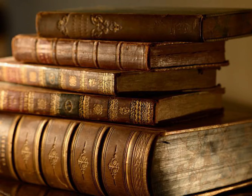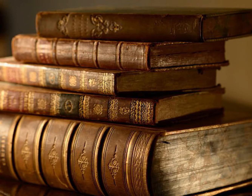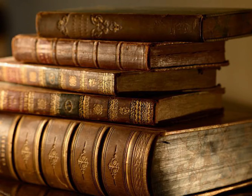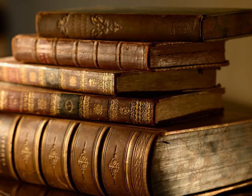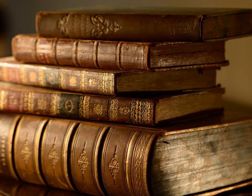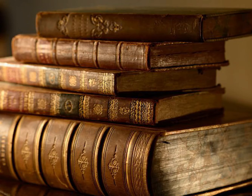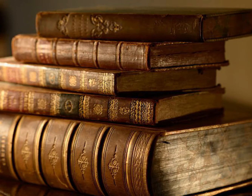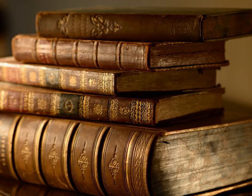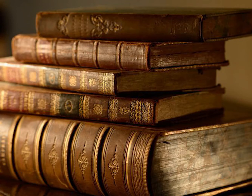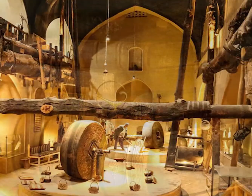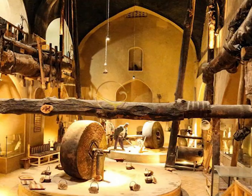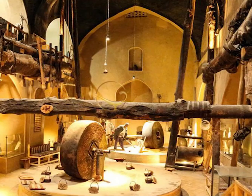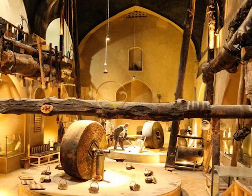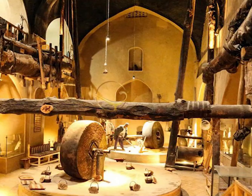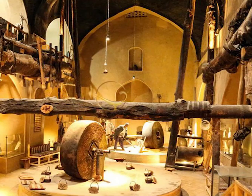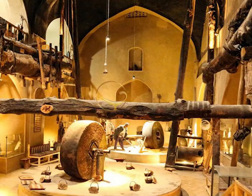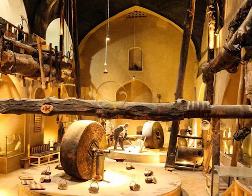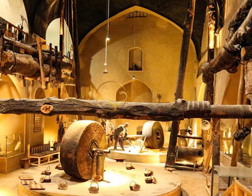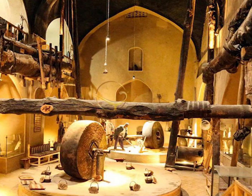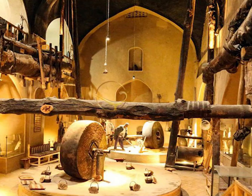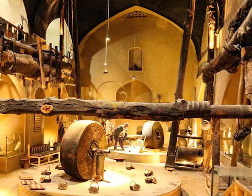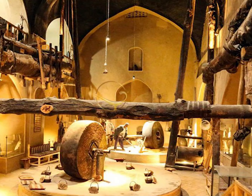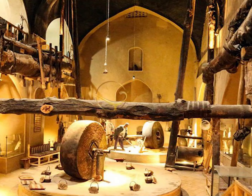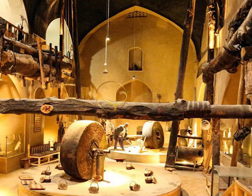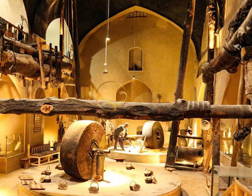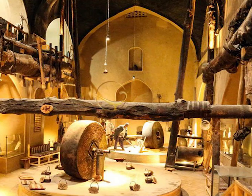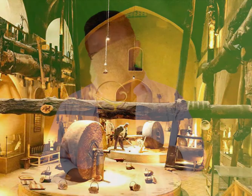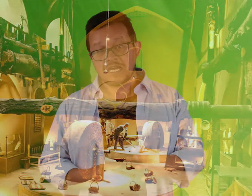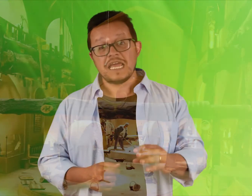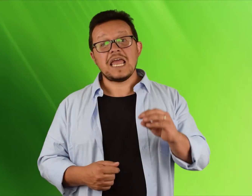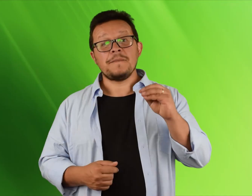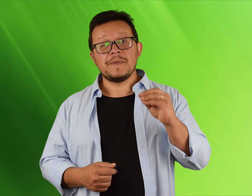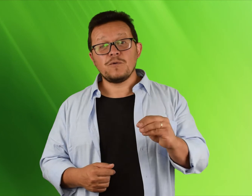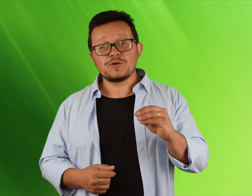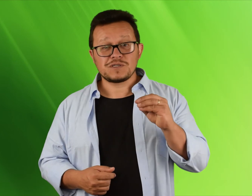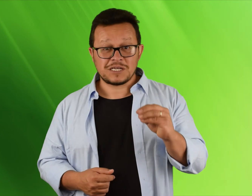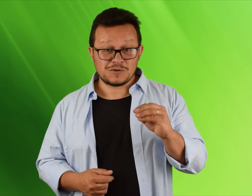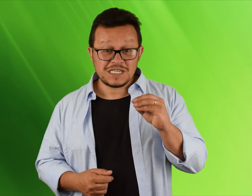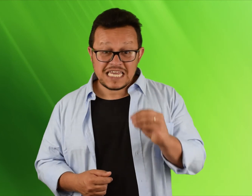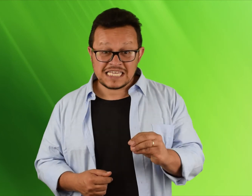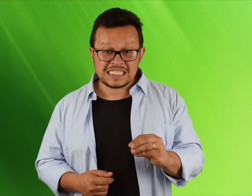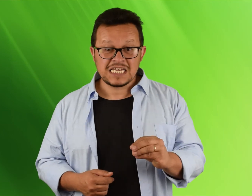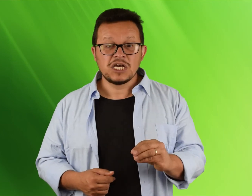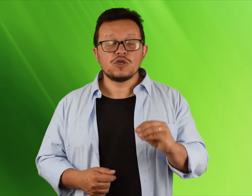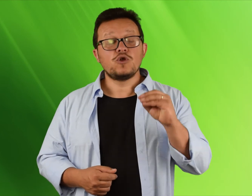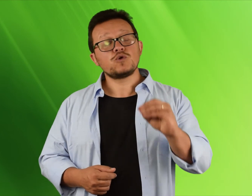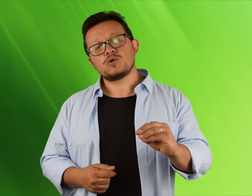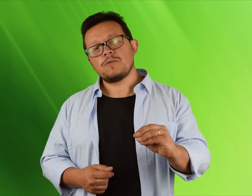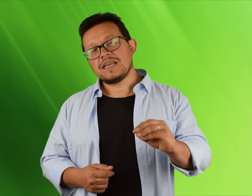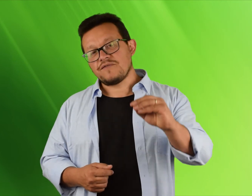e o funcionamento das primeiras fábricas. E, finalmente, em 1815, Dom João